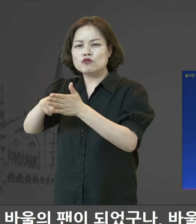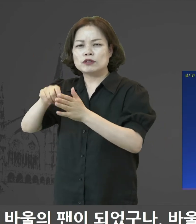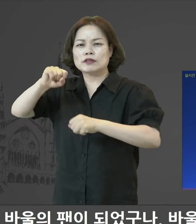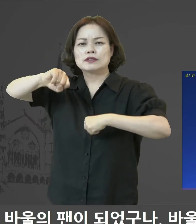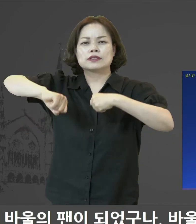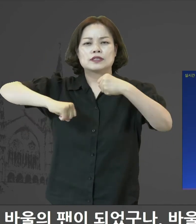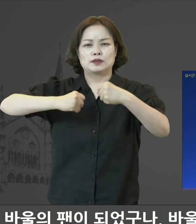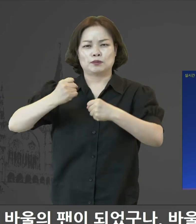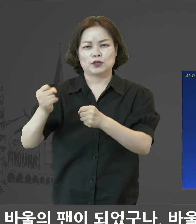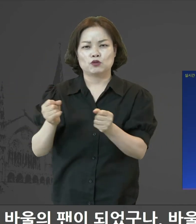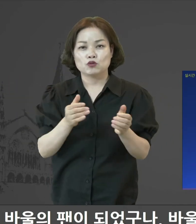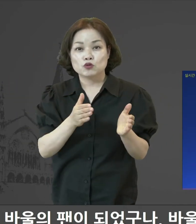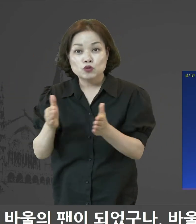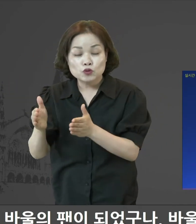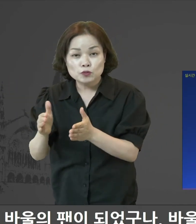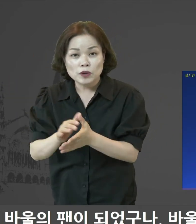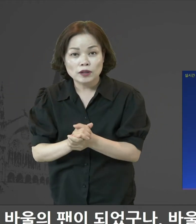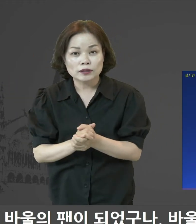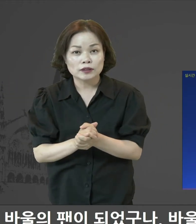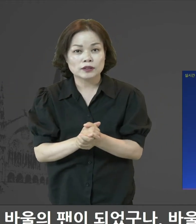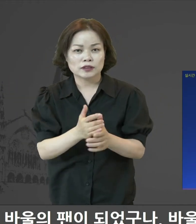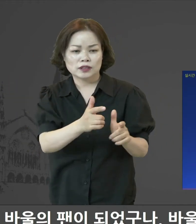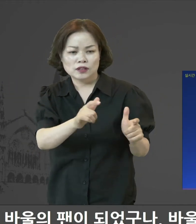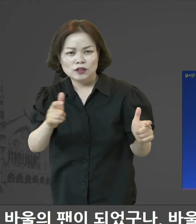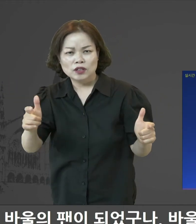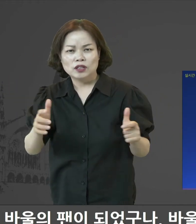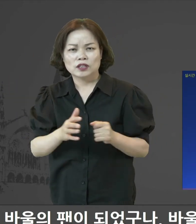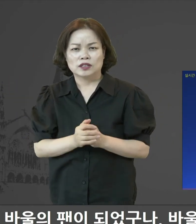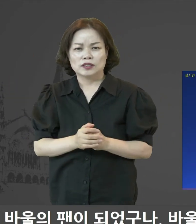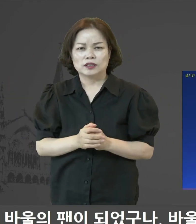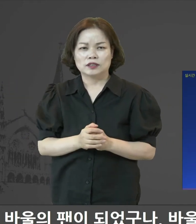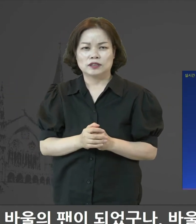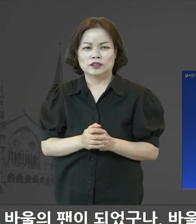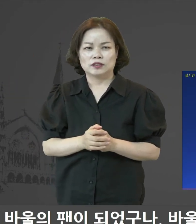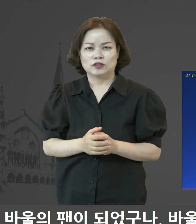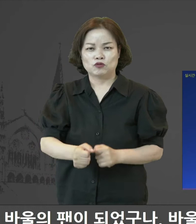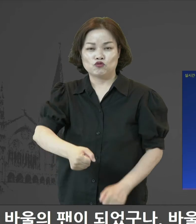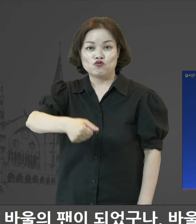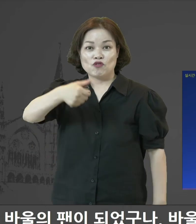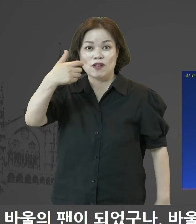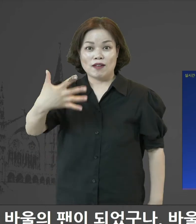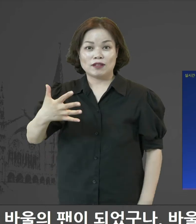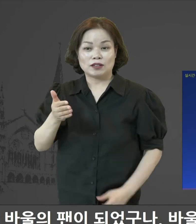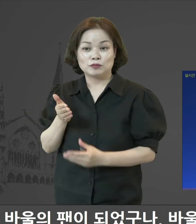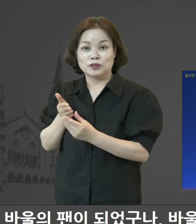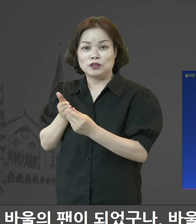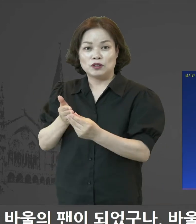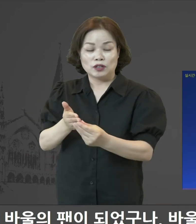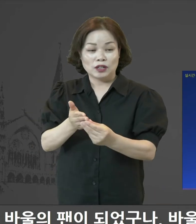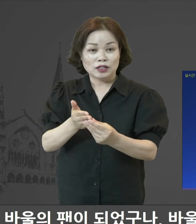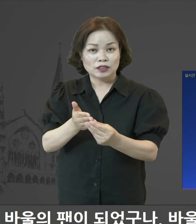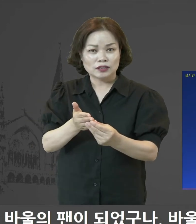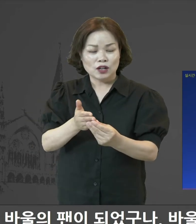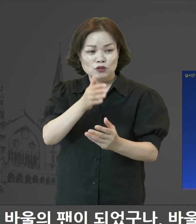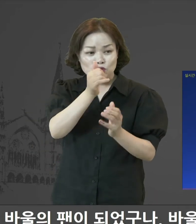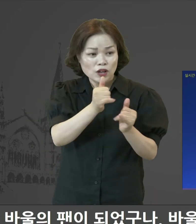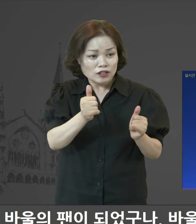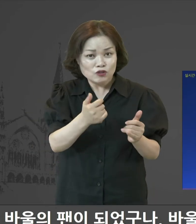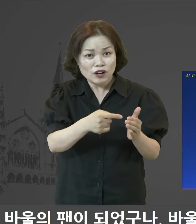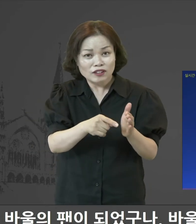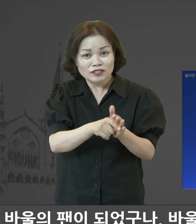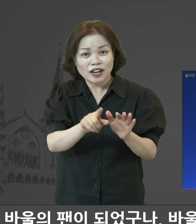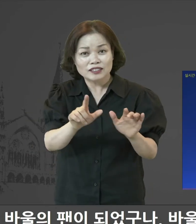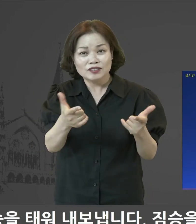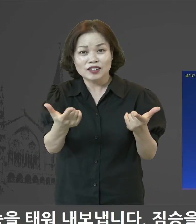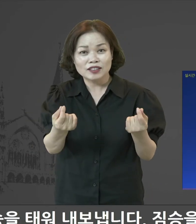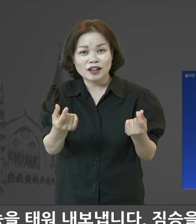있어요. 이 짐승을 복수형으로 한 것은 영웅의 이동을 묘사하는 것이지 죄인의 이동을 묘사하는 게 아니다. 그래서